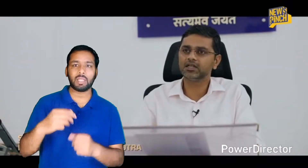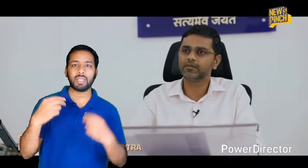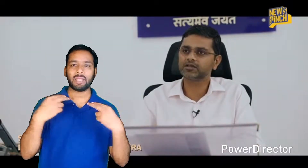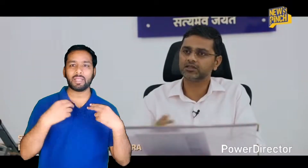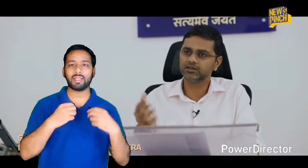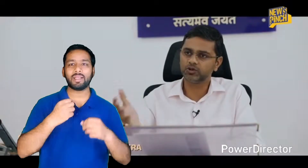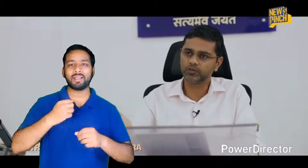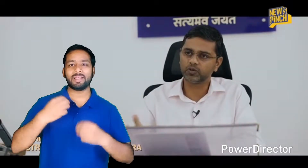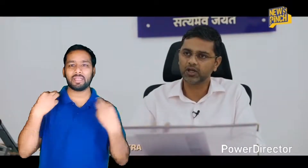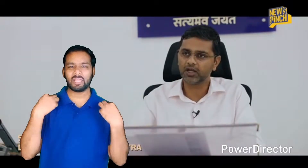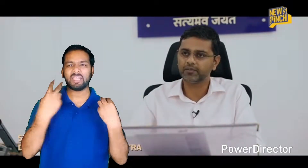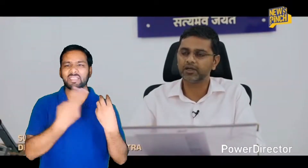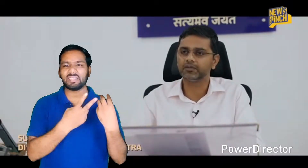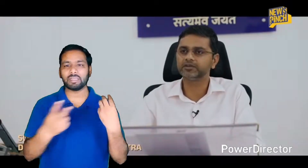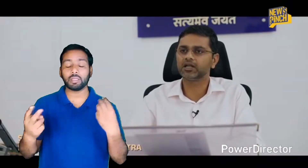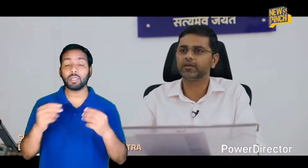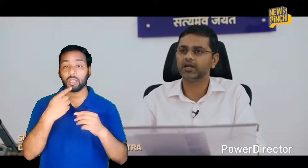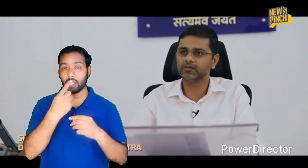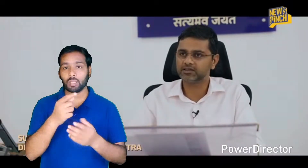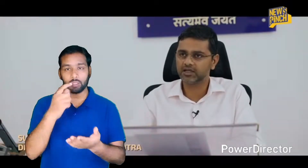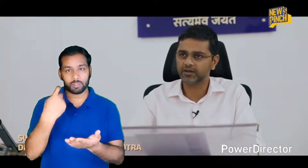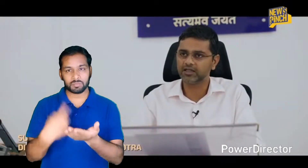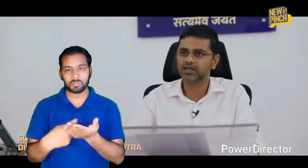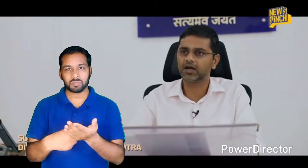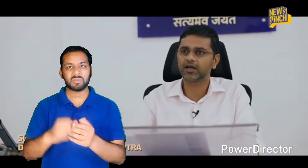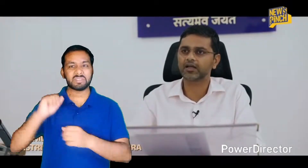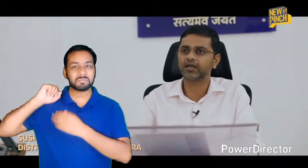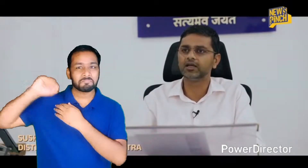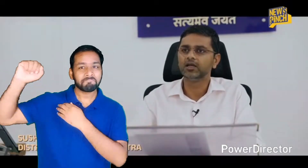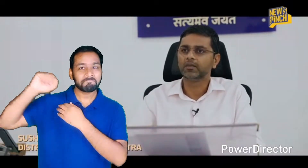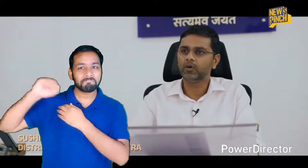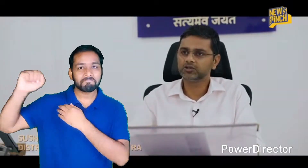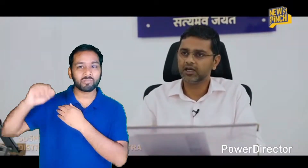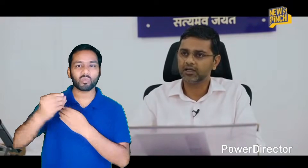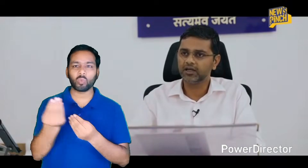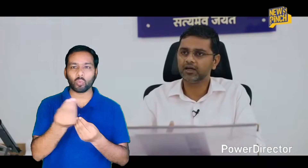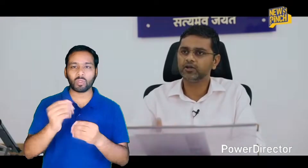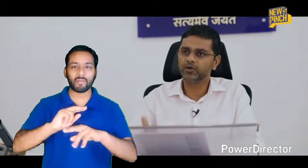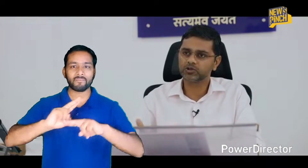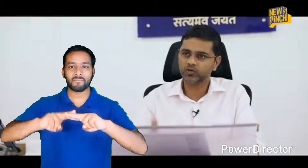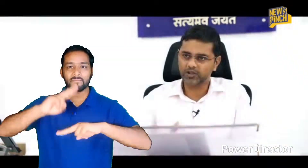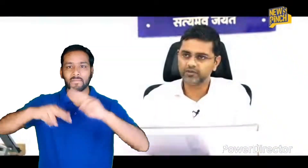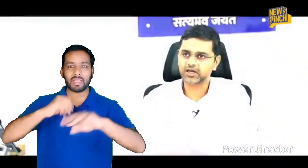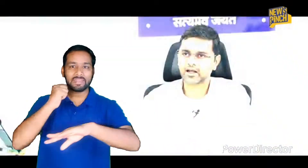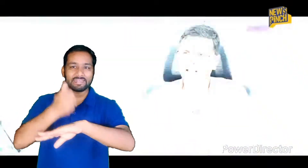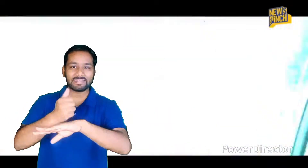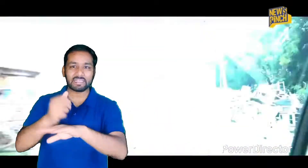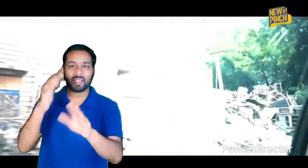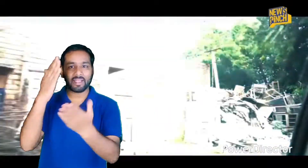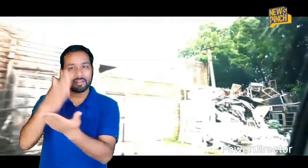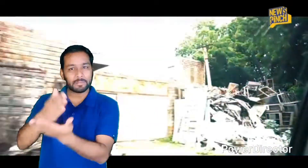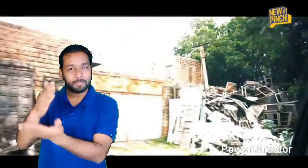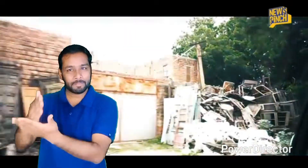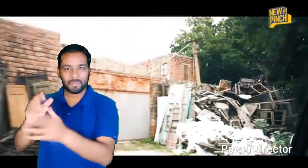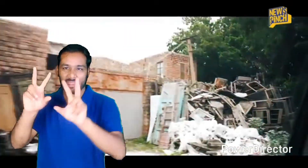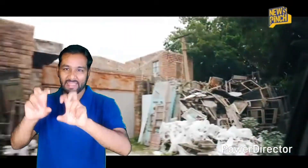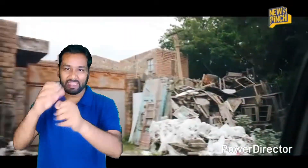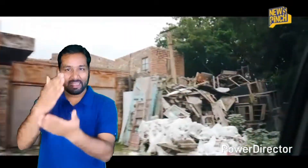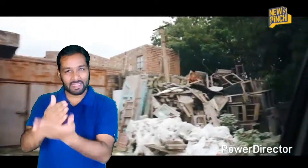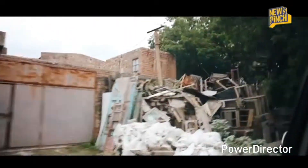जा रही है। जिला प्रशासन जोधपुर ने अभी पिछले महीना भर से अभियान चला करके बहुत सारे इलीगल यूनिट्स को बंद भी कराया है।